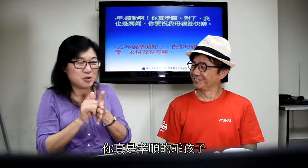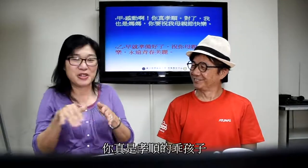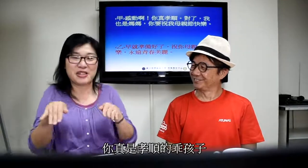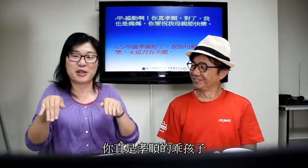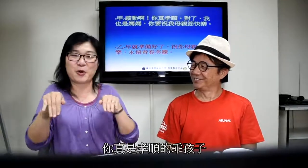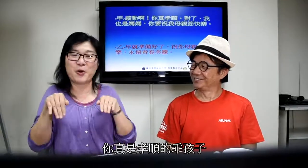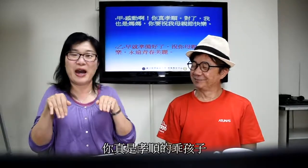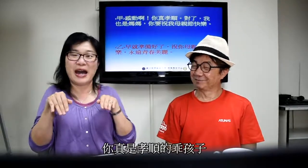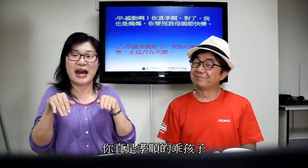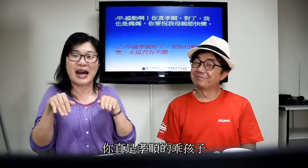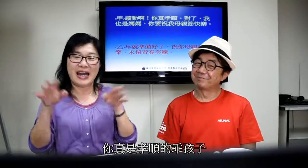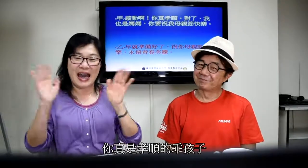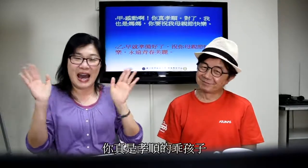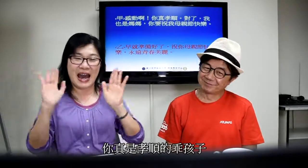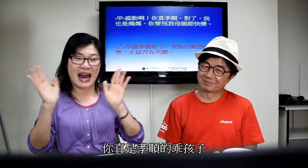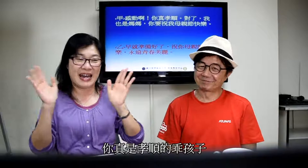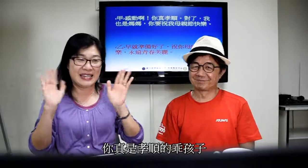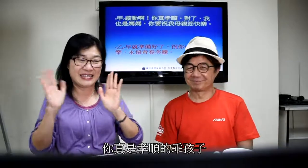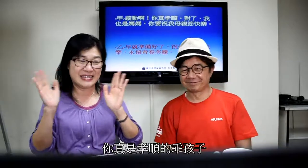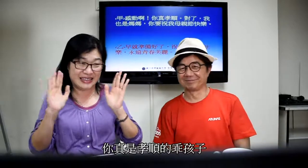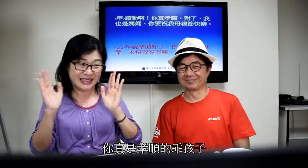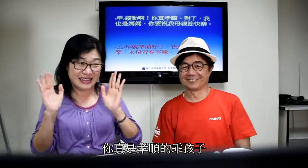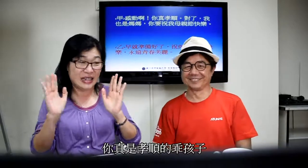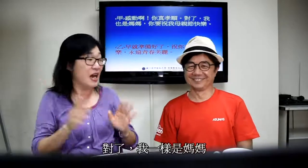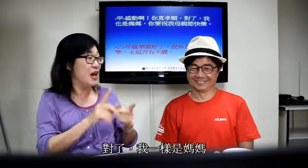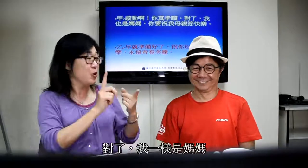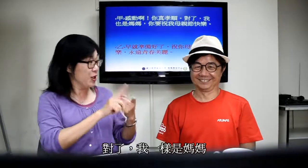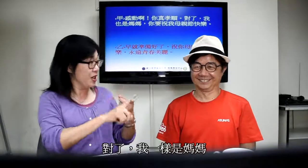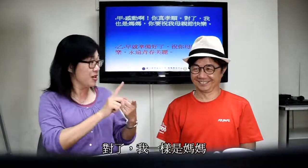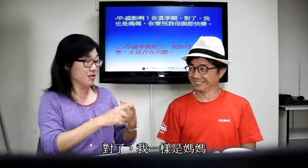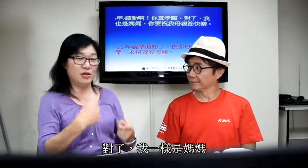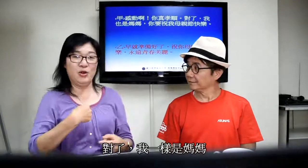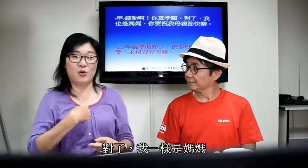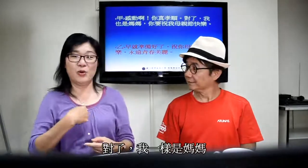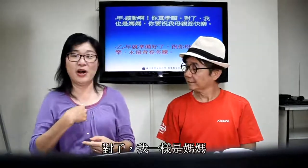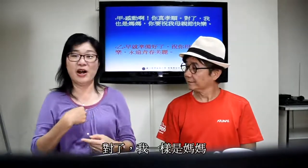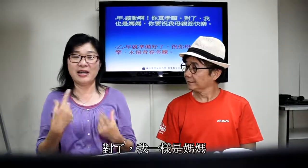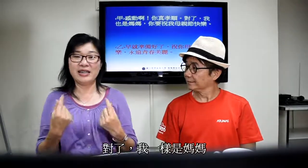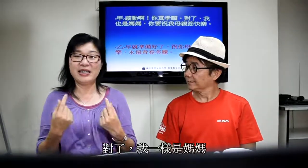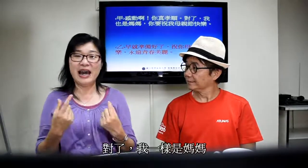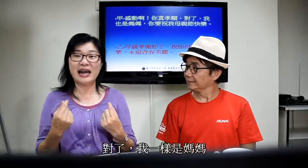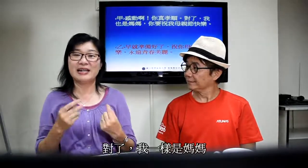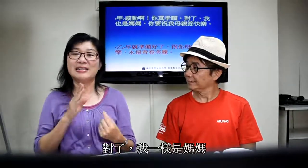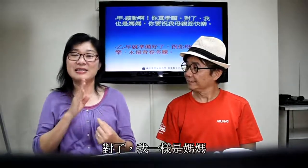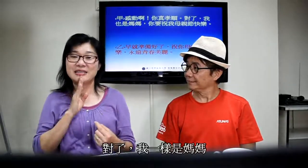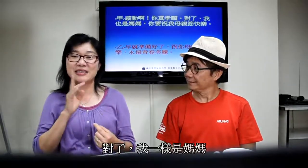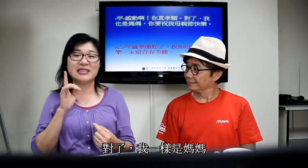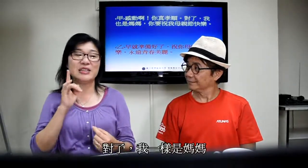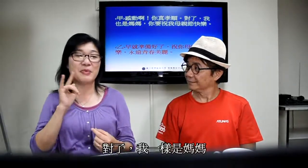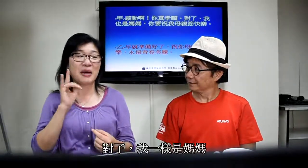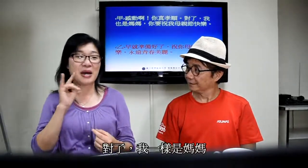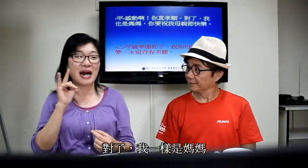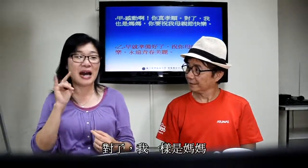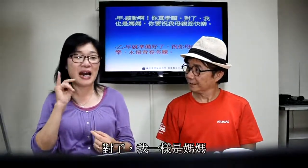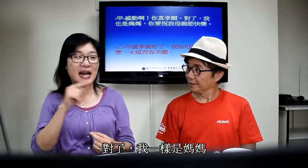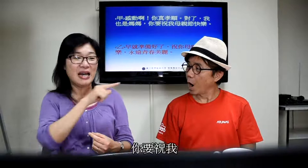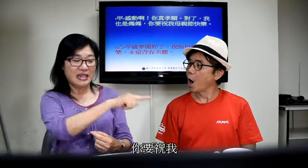的乖孩子。对了，我一样是妈妈，你